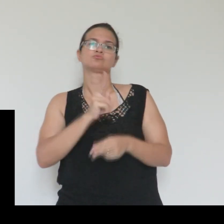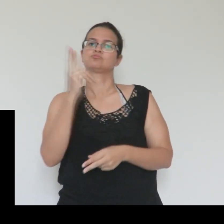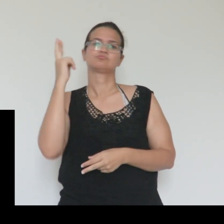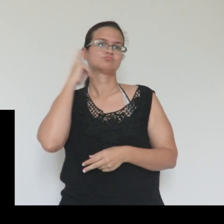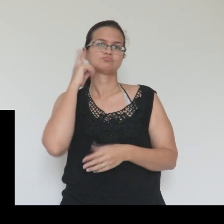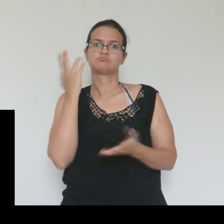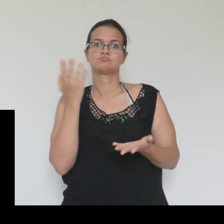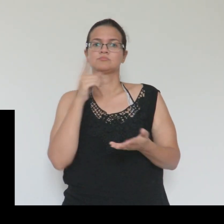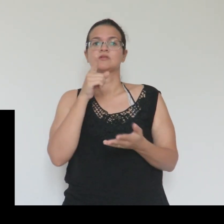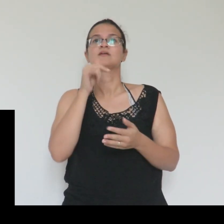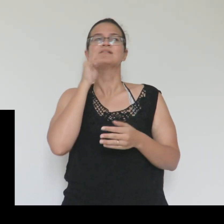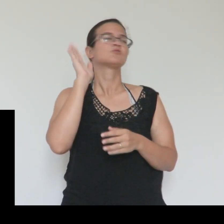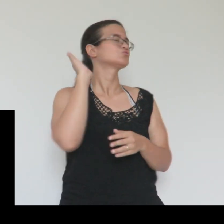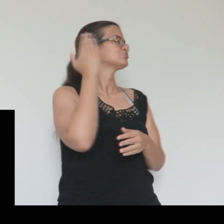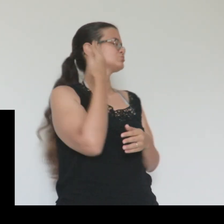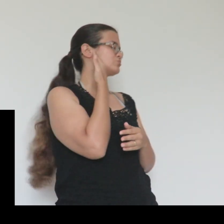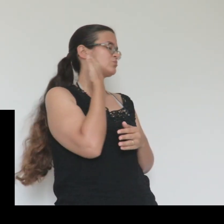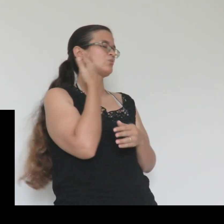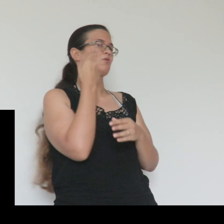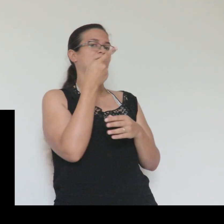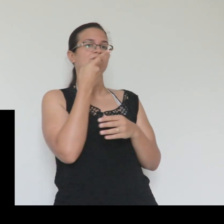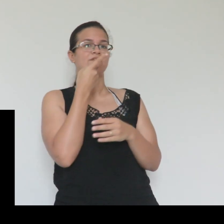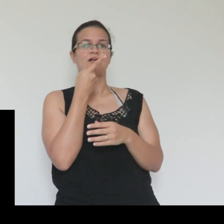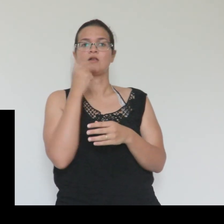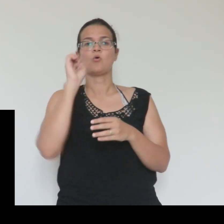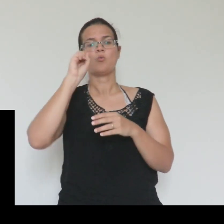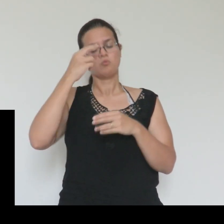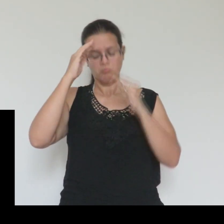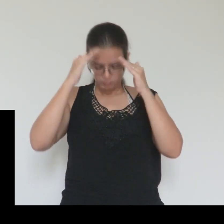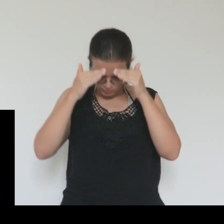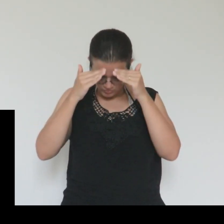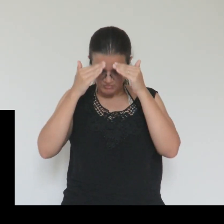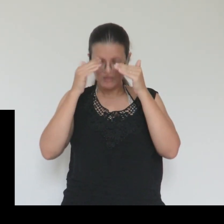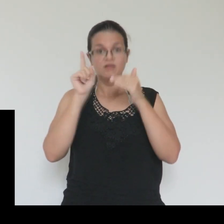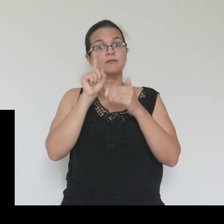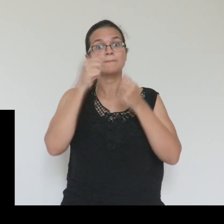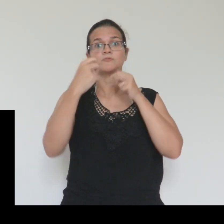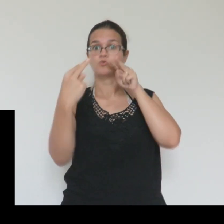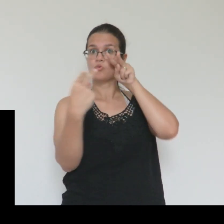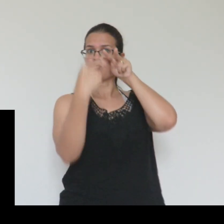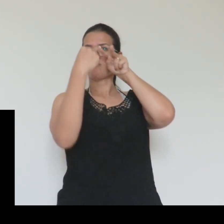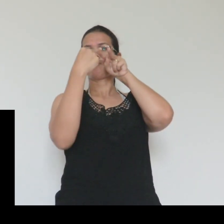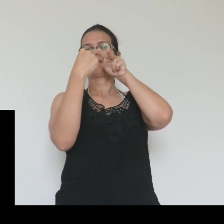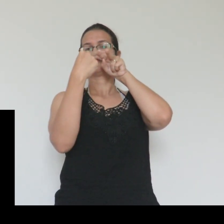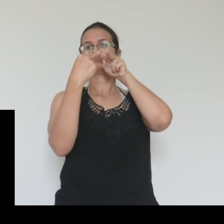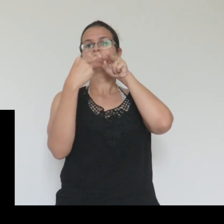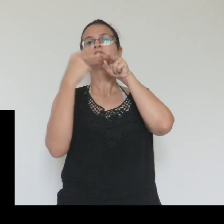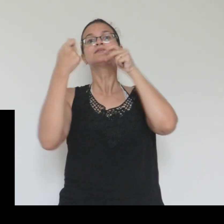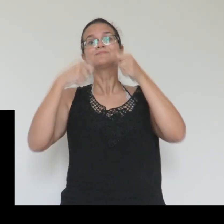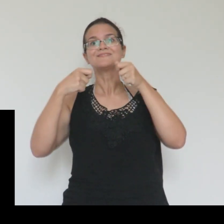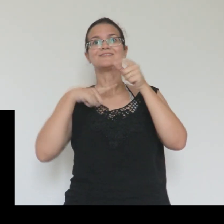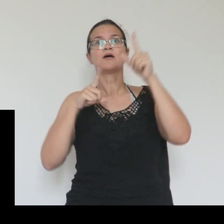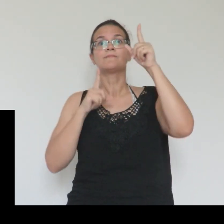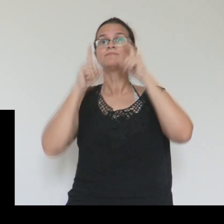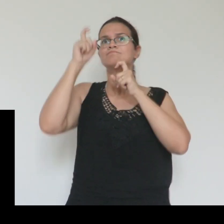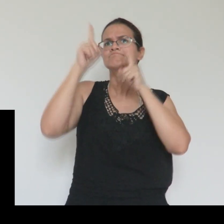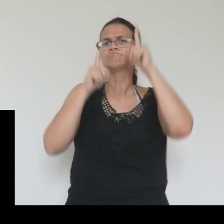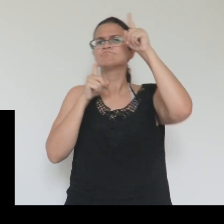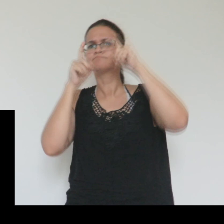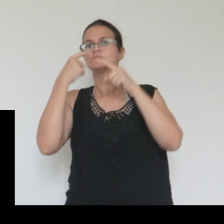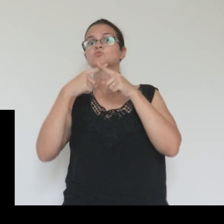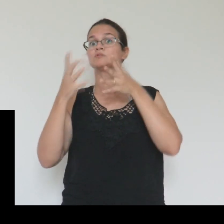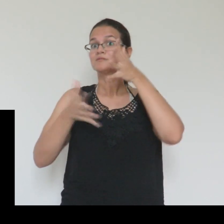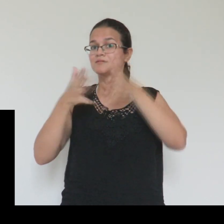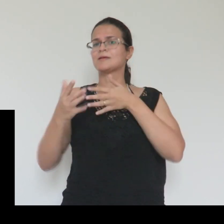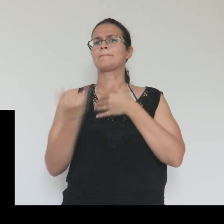expressivo. A língua de sinais é muito importante a expressão, então você precisa ser expressivo. Não adianta você chegar aqui e falar que você está super